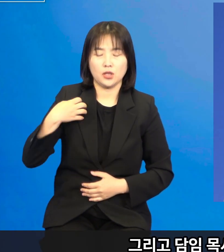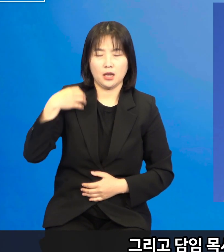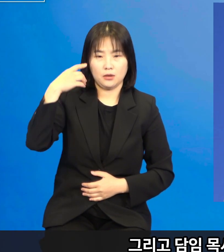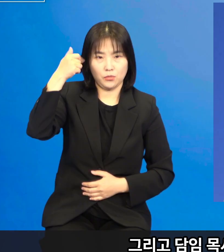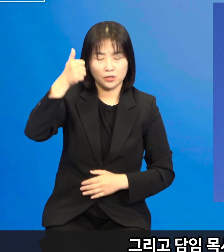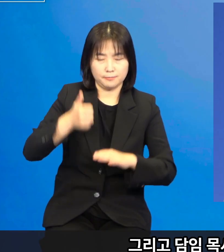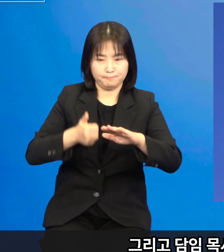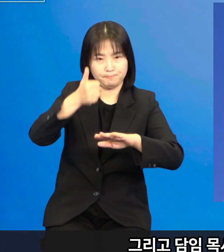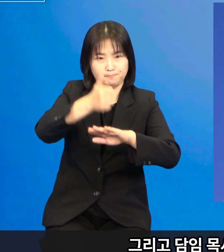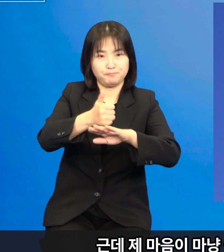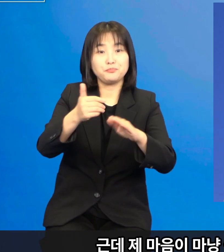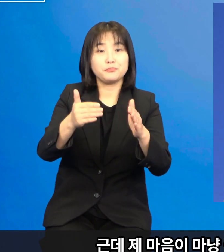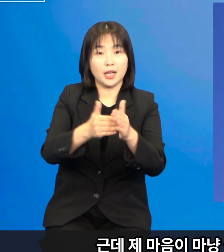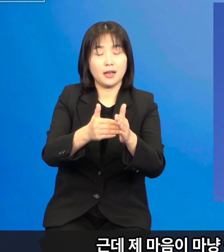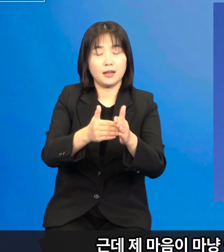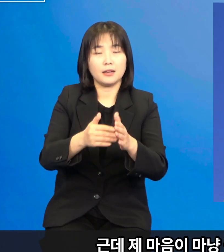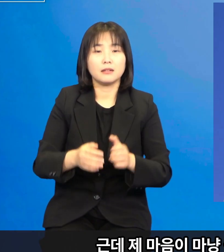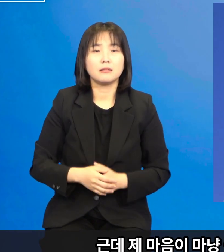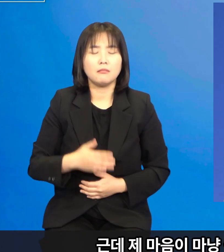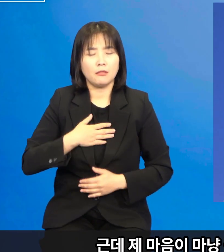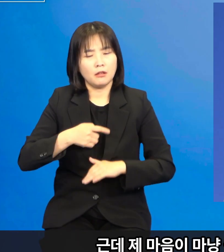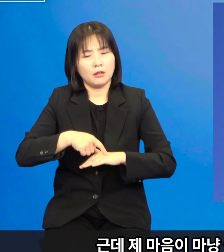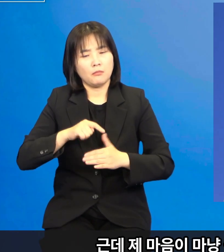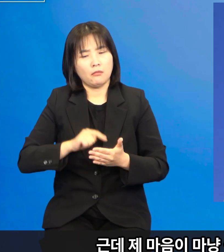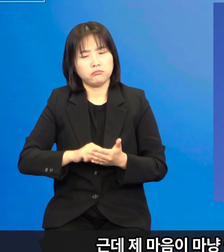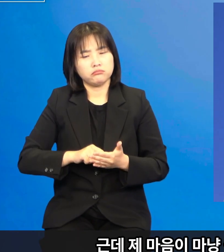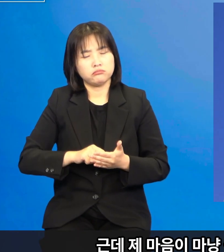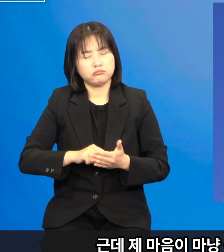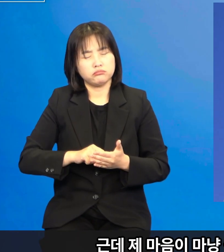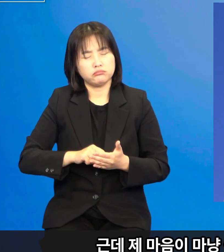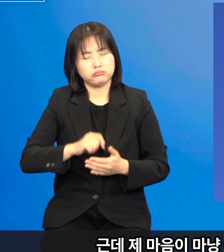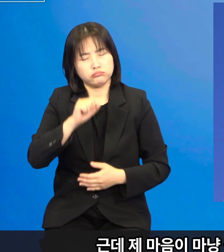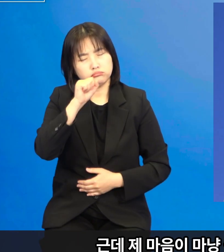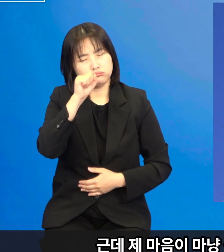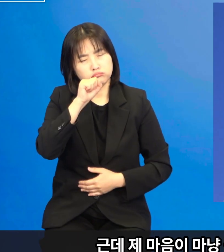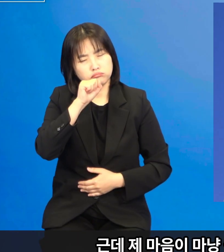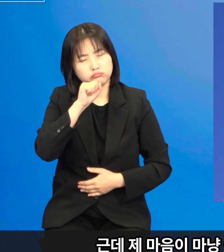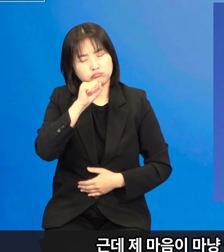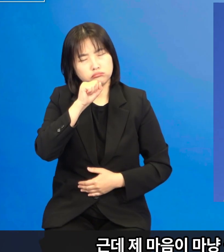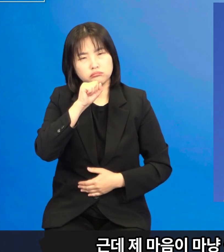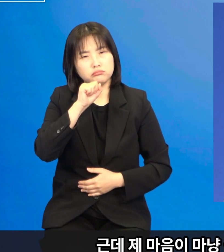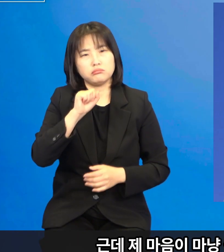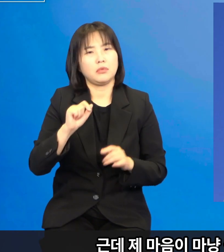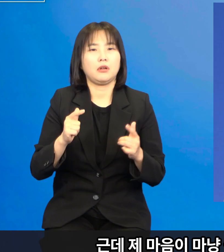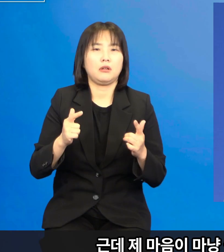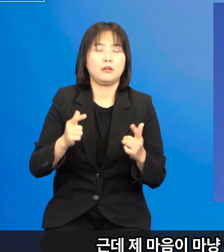했어요. 근데 제 마음이 마냥 좋지만은 않았습니다.